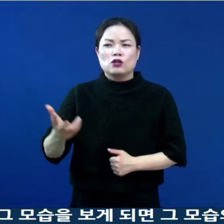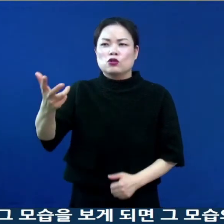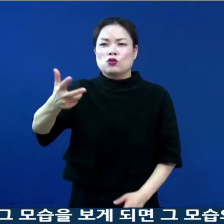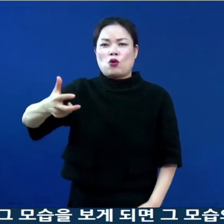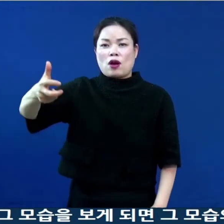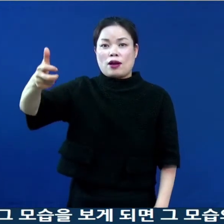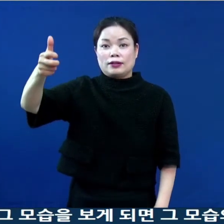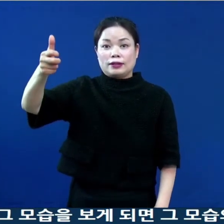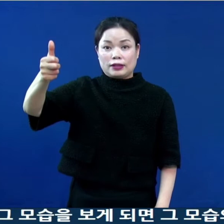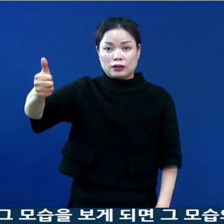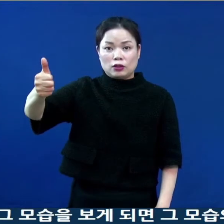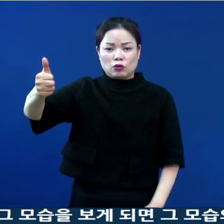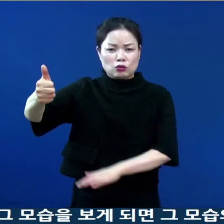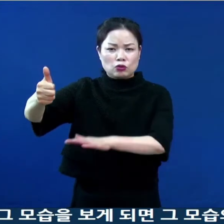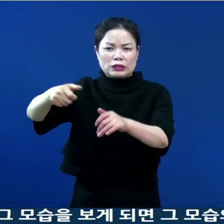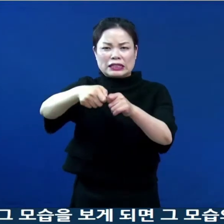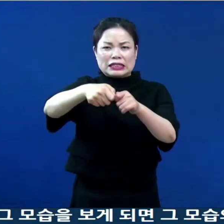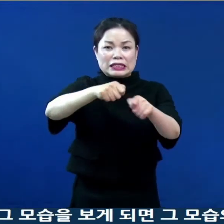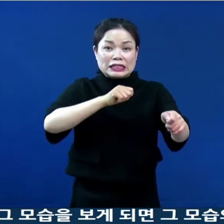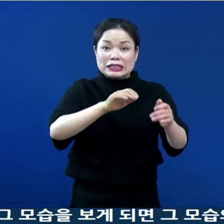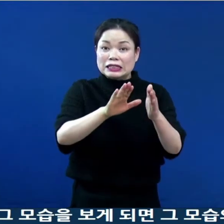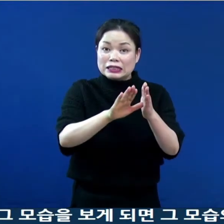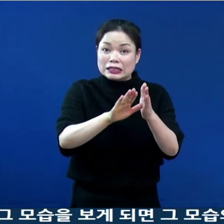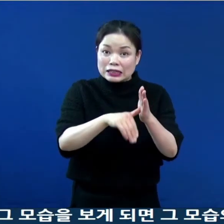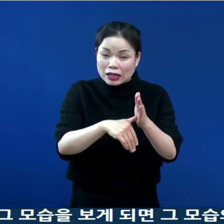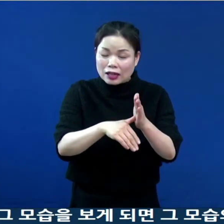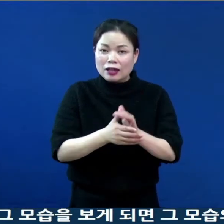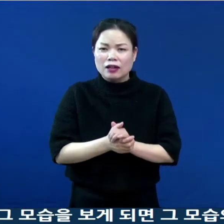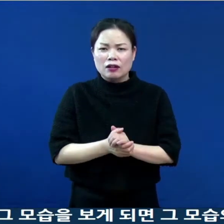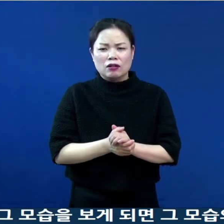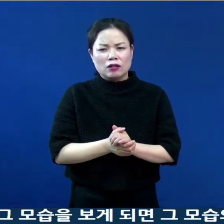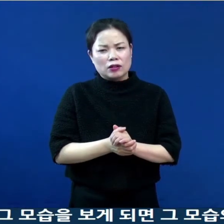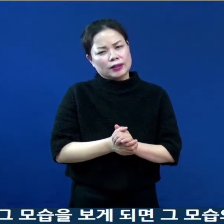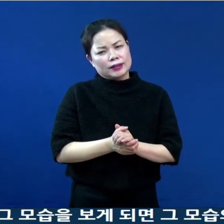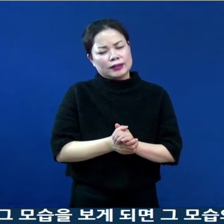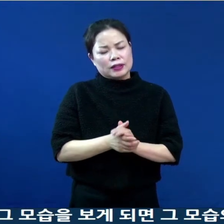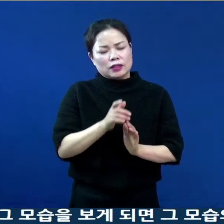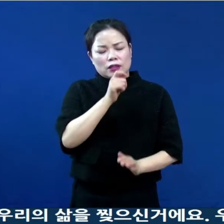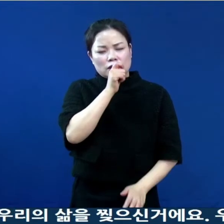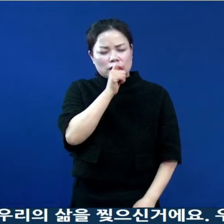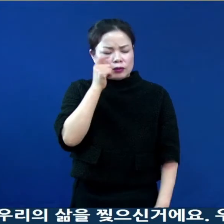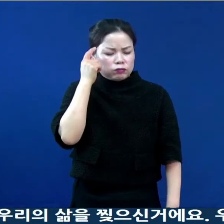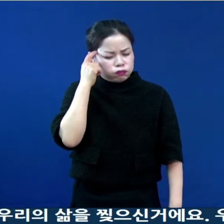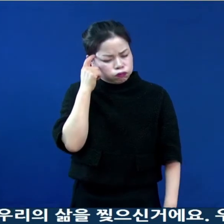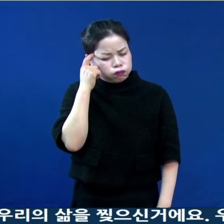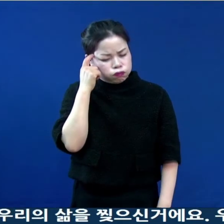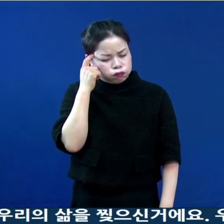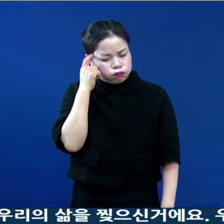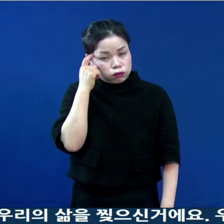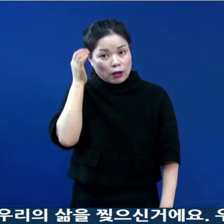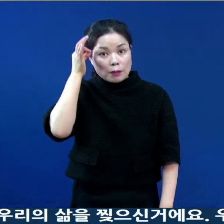여호와께서 우리를 찢으셨다 했을 때, 이걸 제가 묵상하는 중에 깨달은 거는,